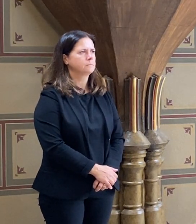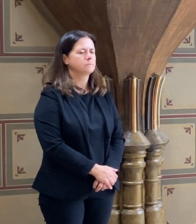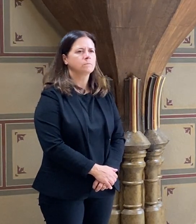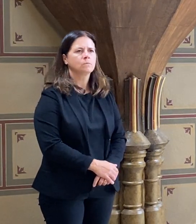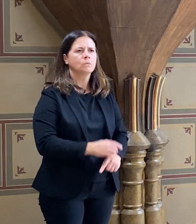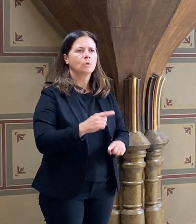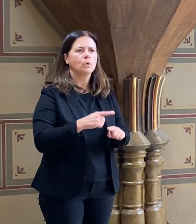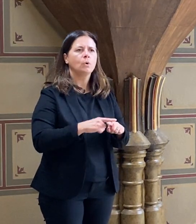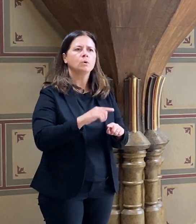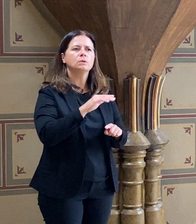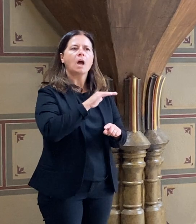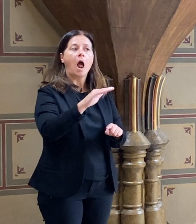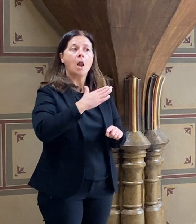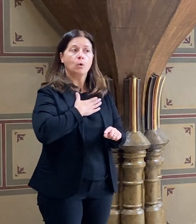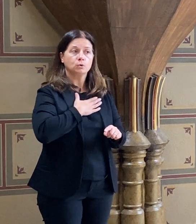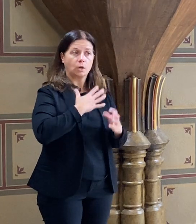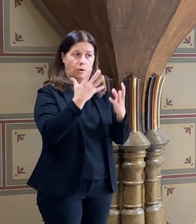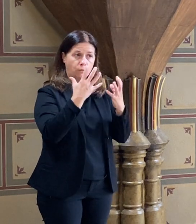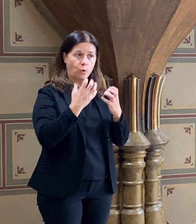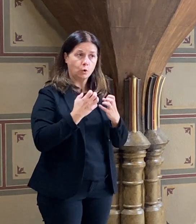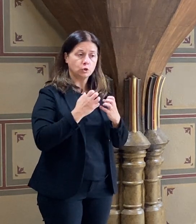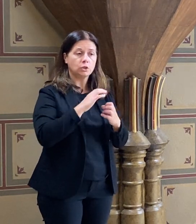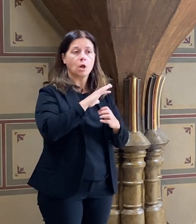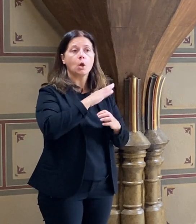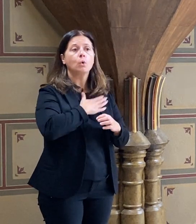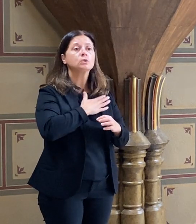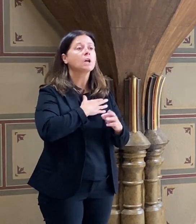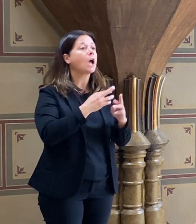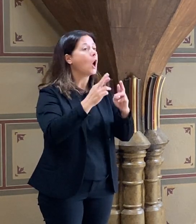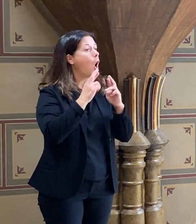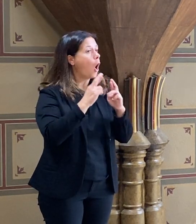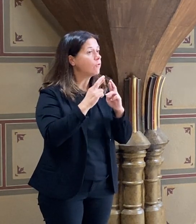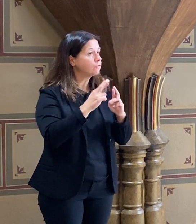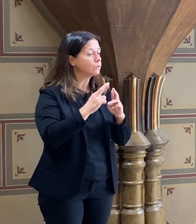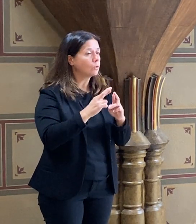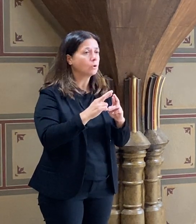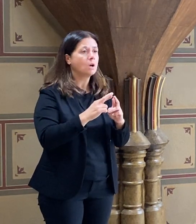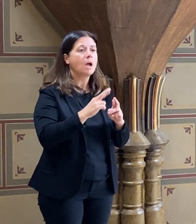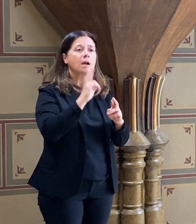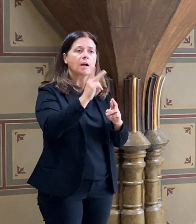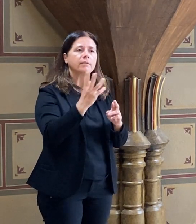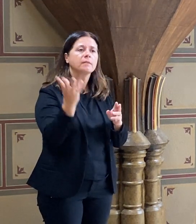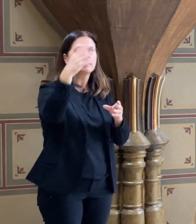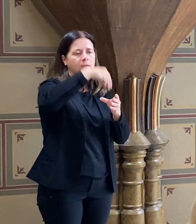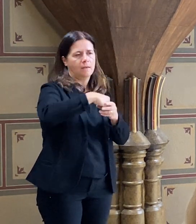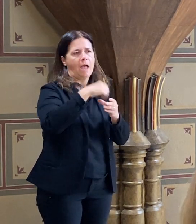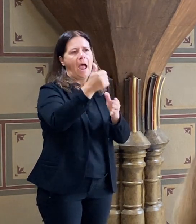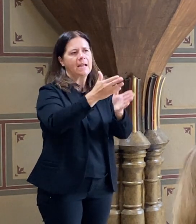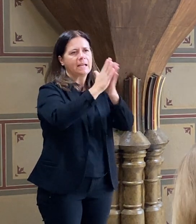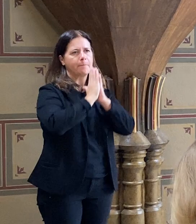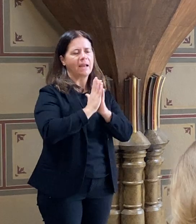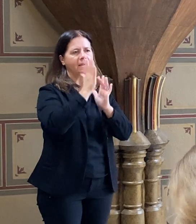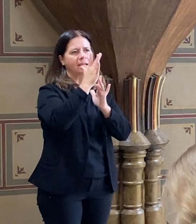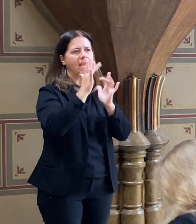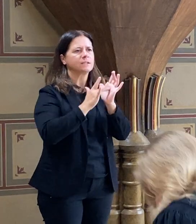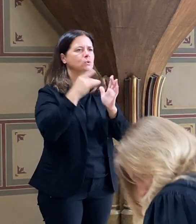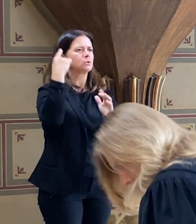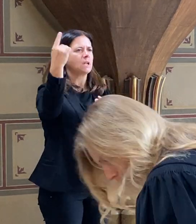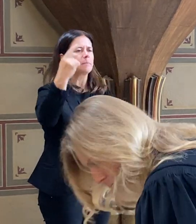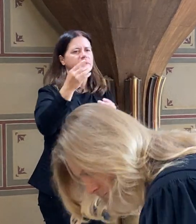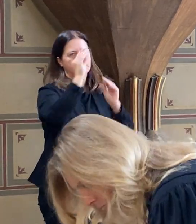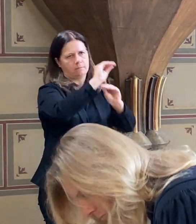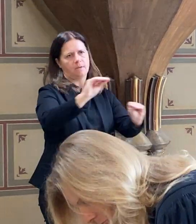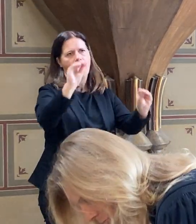Und all unsere Wünsche, all unsere Hoffnungen können wir in das eine Gebet legen, das uns Jesus Christus selbst zum